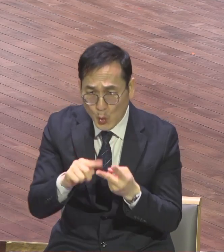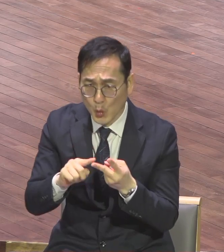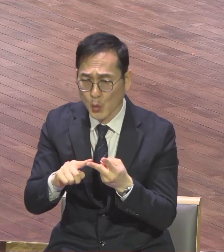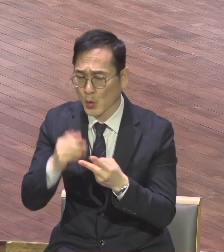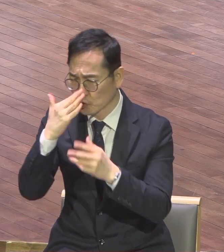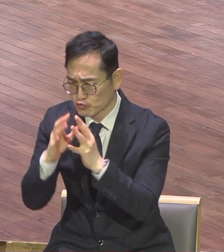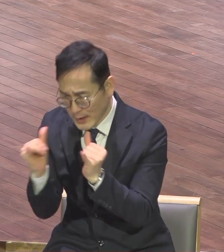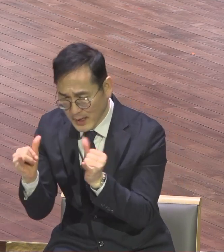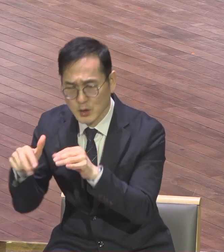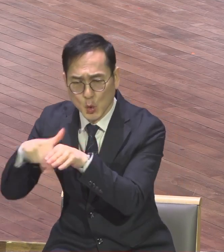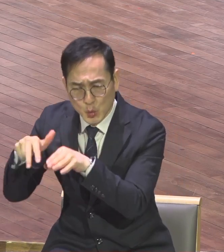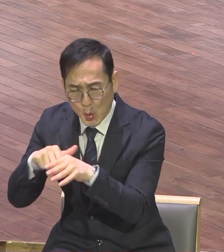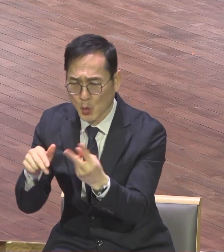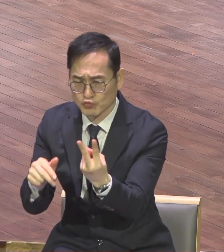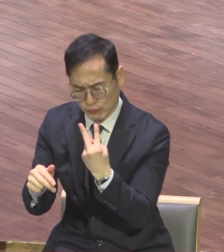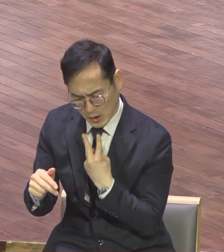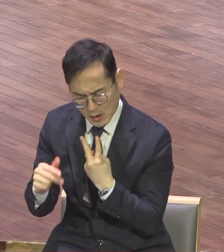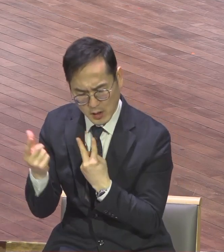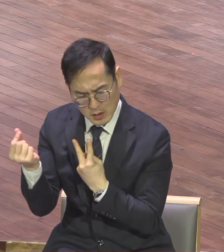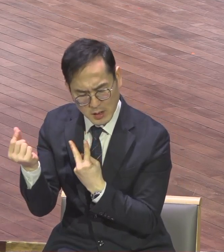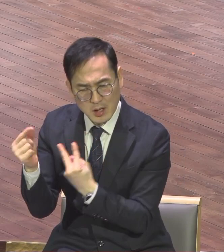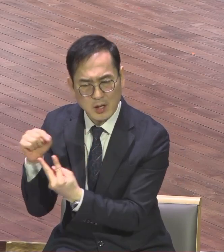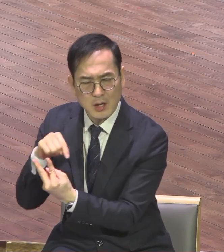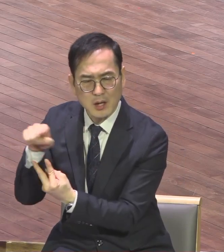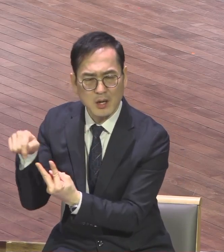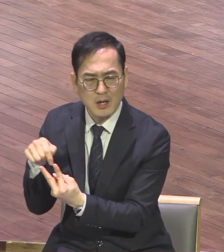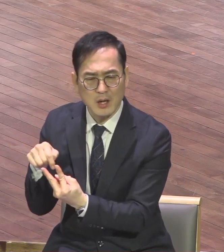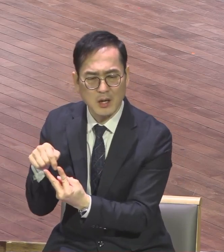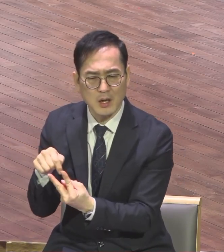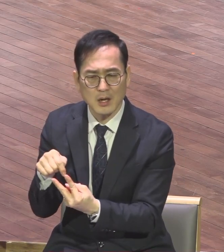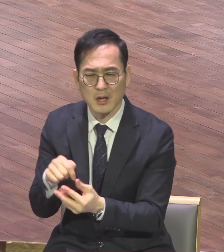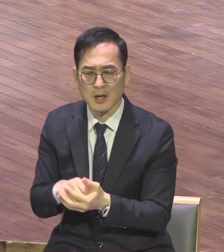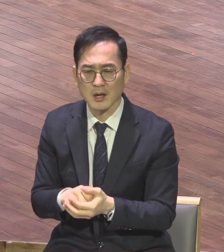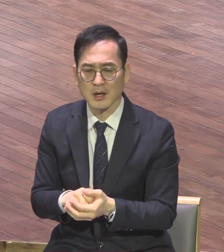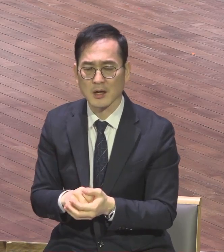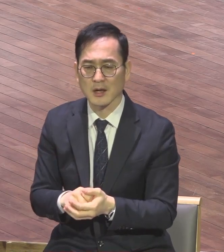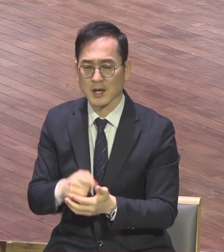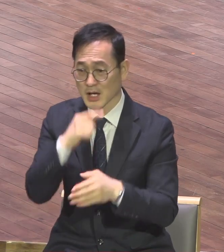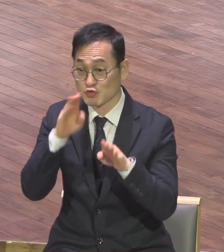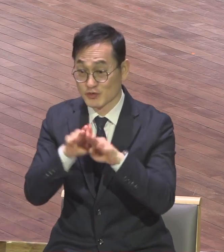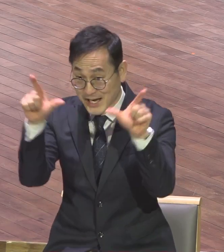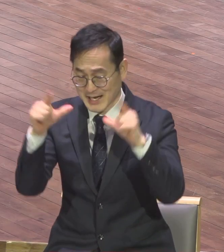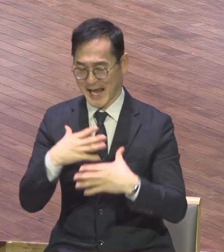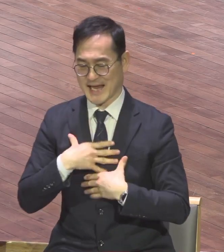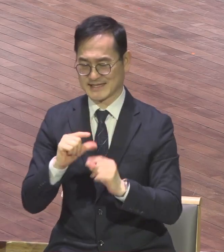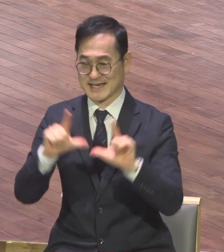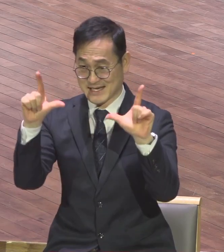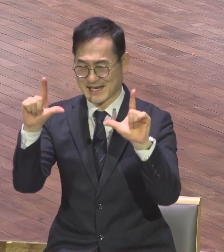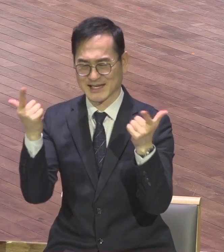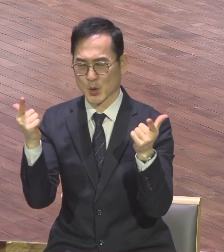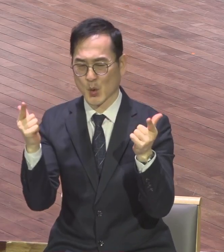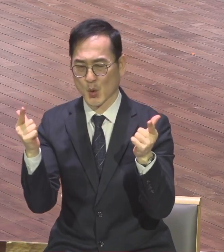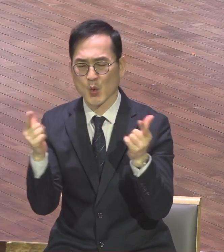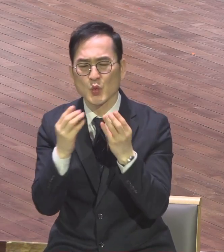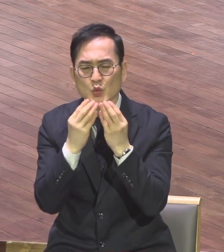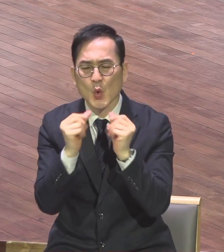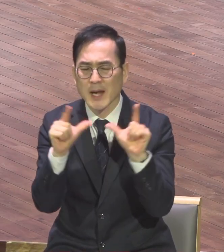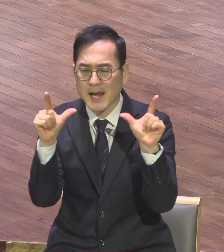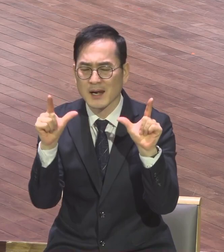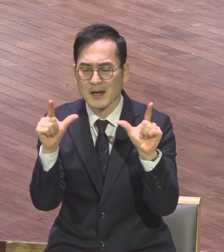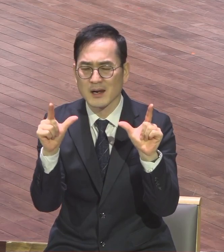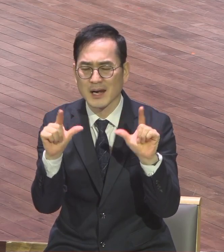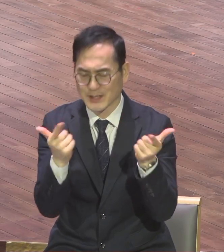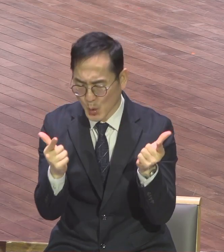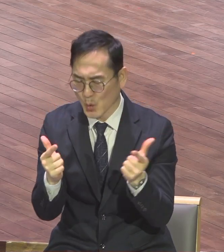같고 주일에서 우리가 말하는 주일은 안식일이 아닌데 유대교에서 말하는 근데 뭐